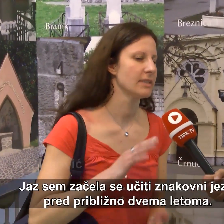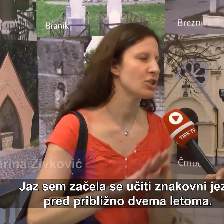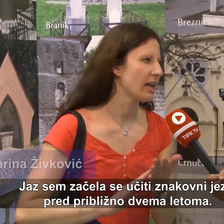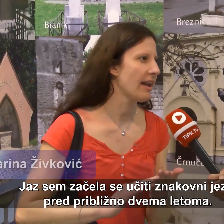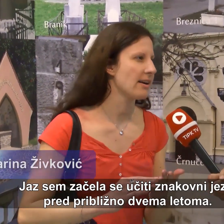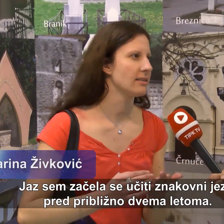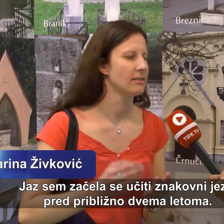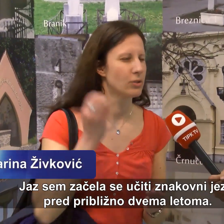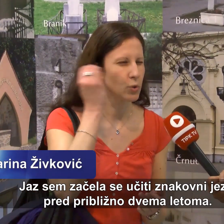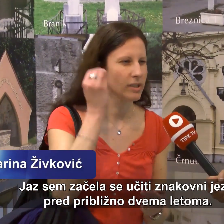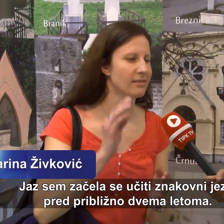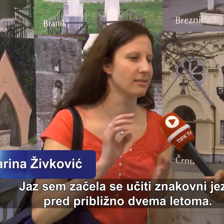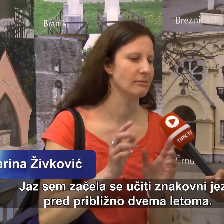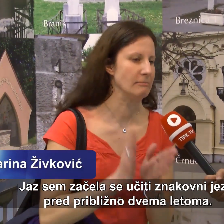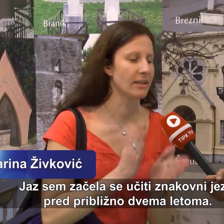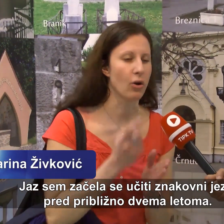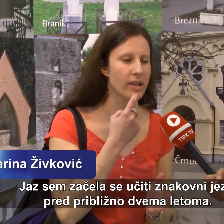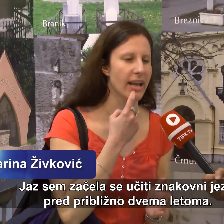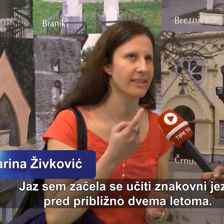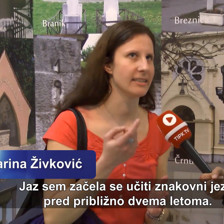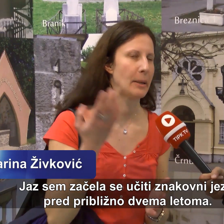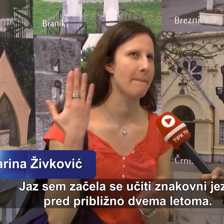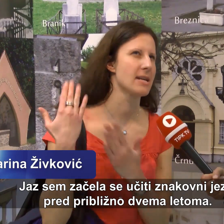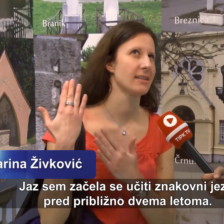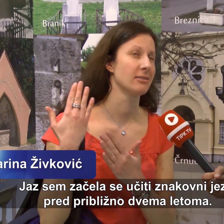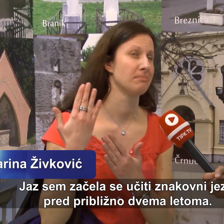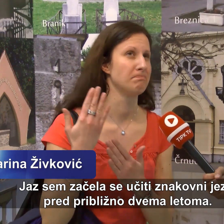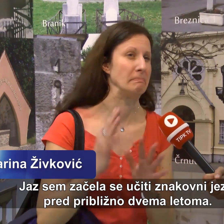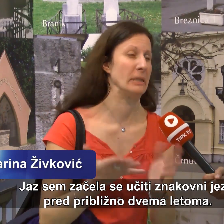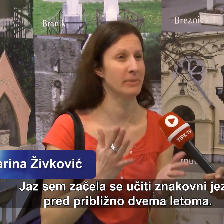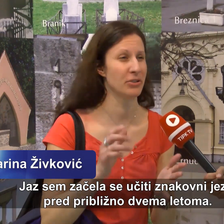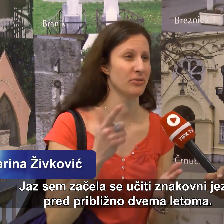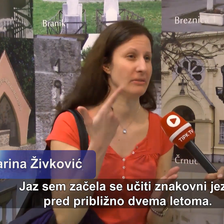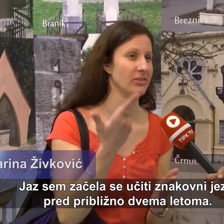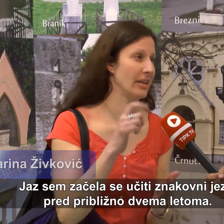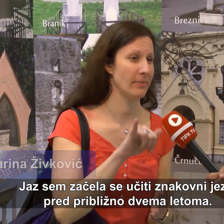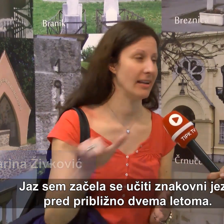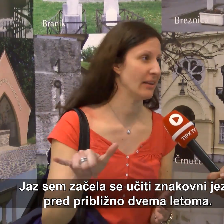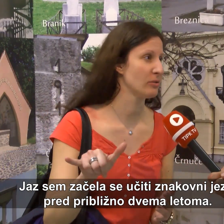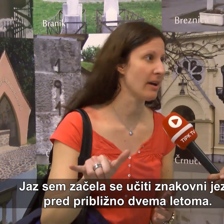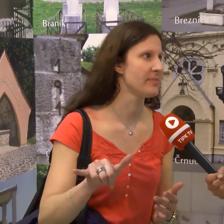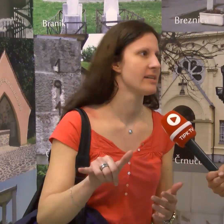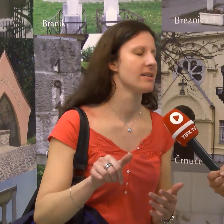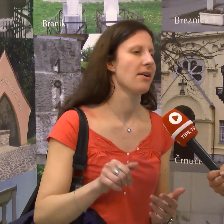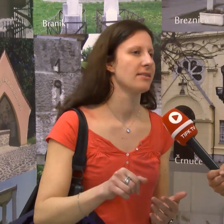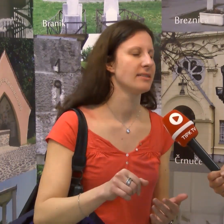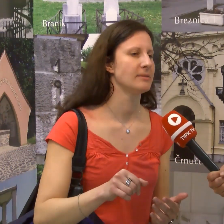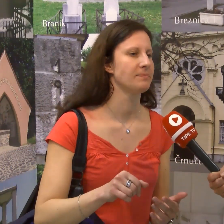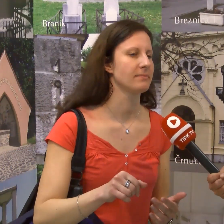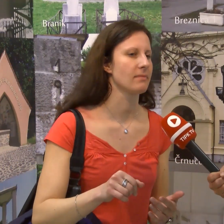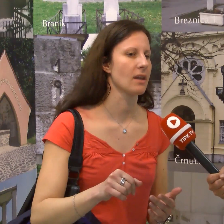Jaz sem začela se učiti znakovni jezik pred približno dvema letoma.